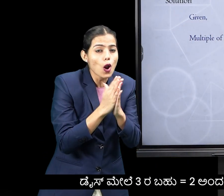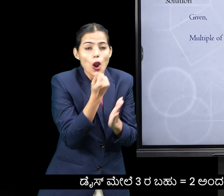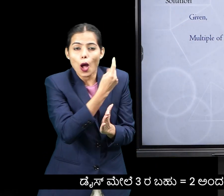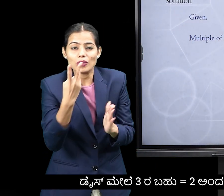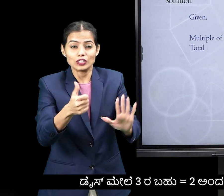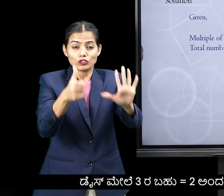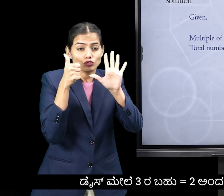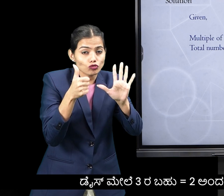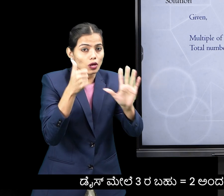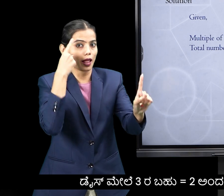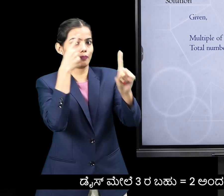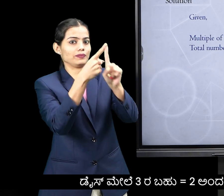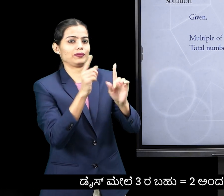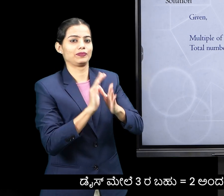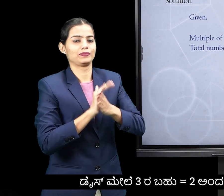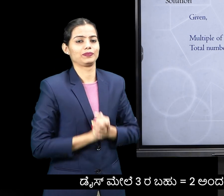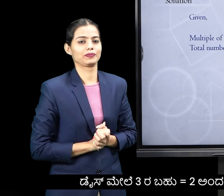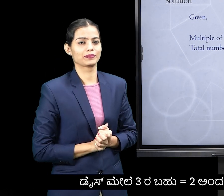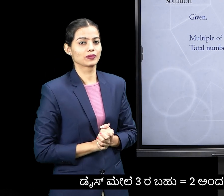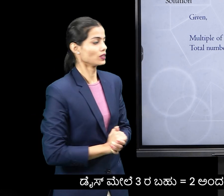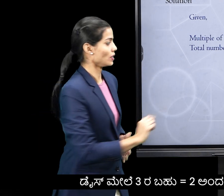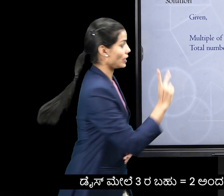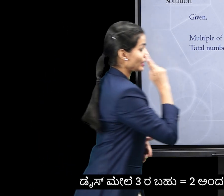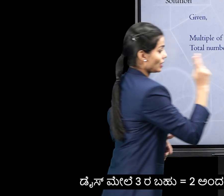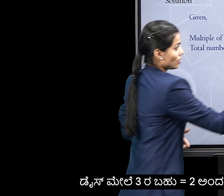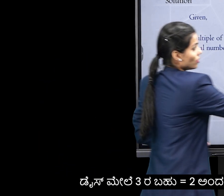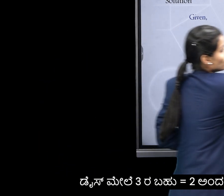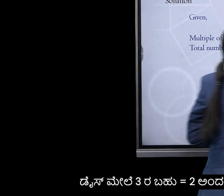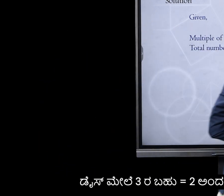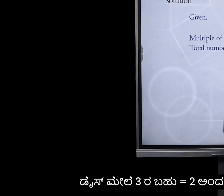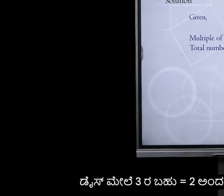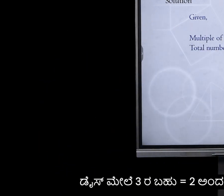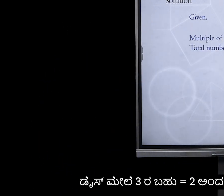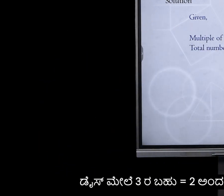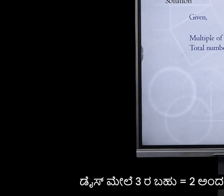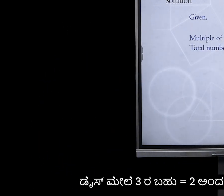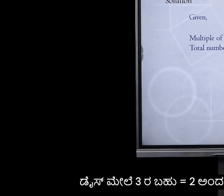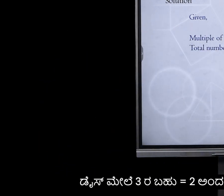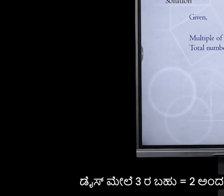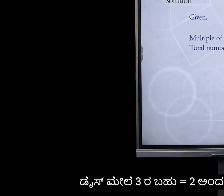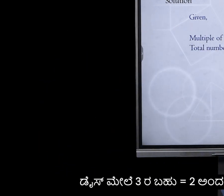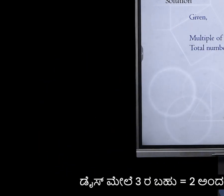ಡೈಸ್ ಮೇಲೆ 3ರ ಬಹು ಇಸ್ ಈಕ್ವಲ್ ಟು 2 ಅಂದ್ರೆ 3, 6. ಫಲಿತಾಂಶಗಳ ಒಟ್ಟು ಸಂಖ್ಯೆ ಇಸ್ ಈಕ್ವಲ್ ಟು 6.